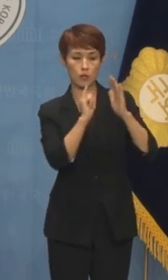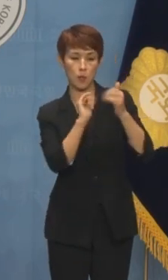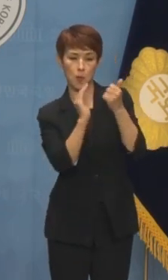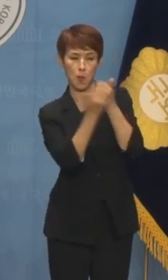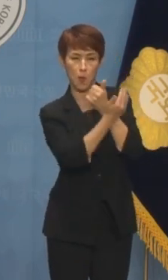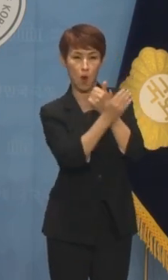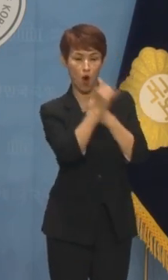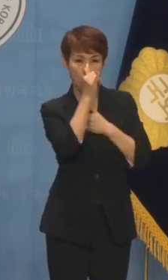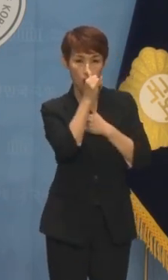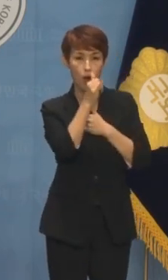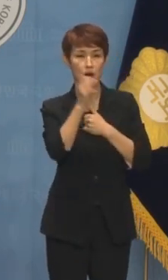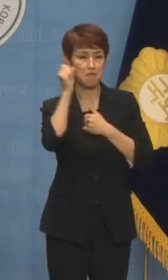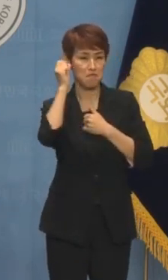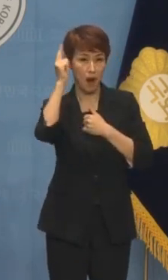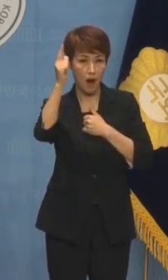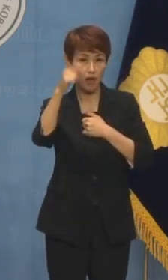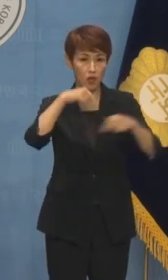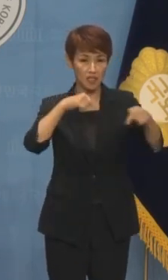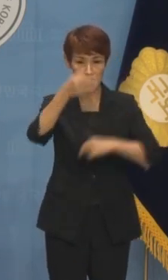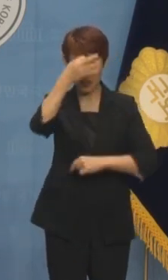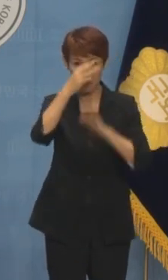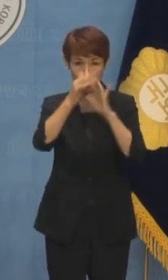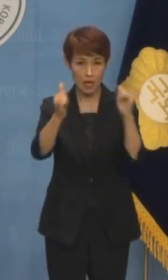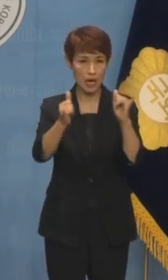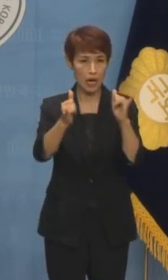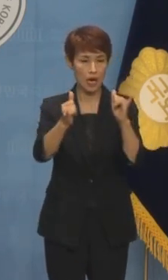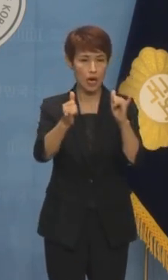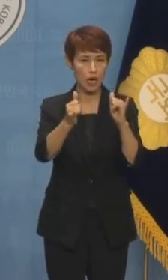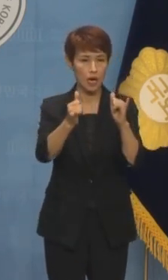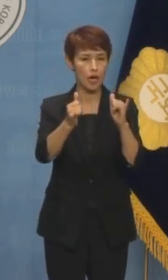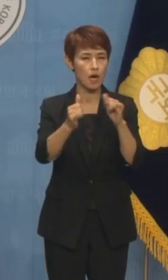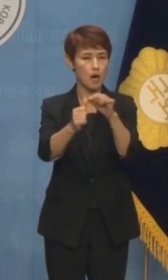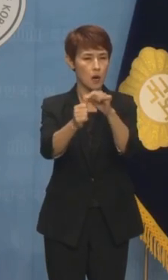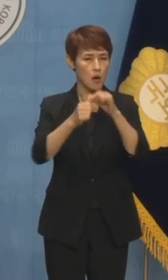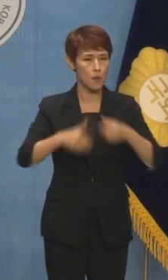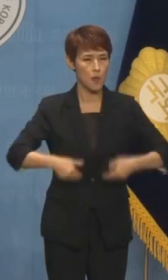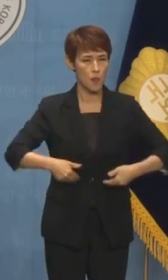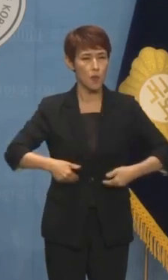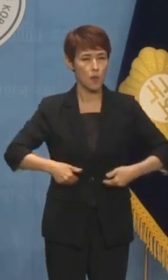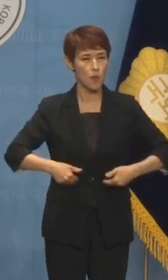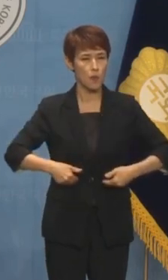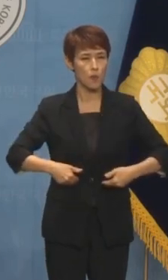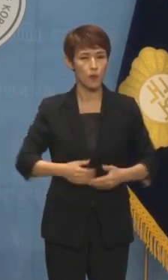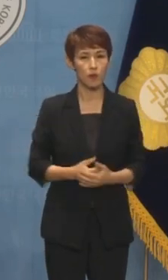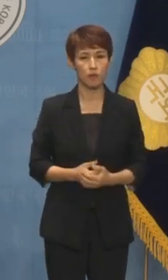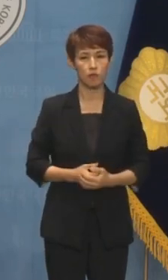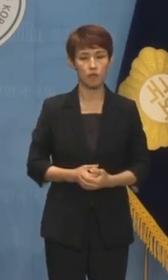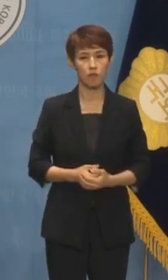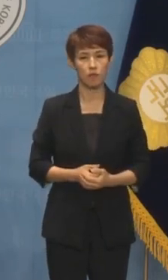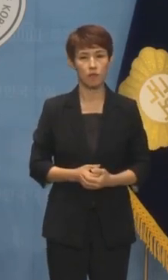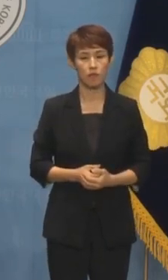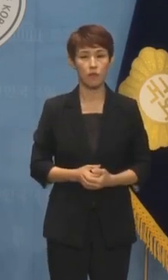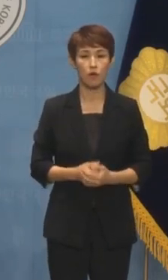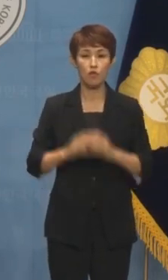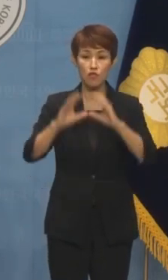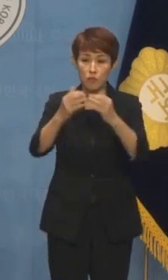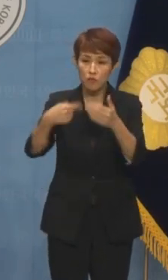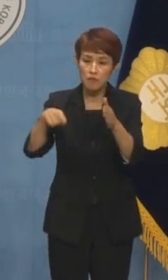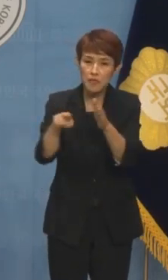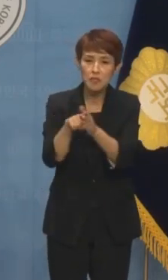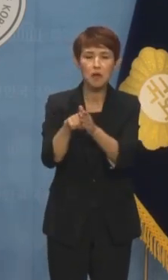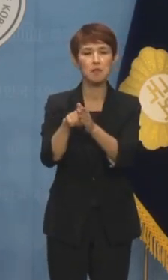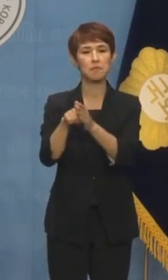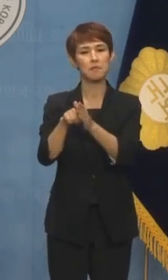지켜낼 유능한 정치 기술자가 얼마나 필요했겠습니까? 그러니 국민을 위해서